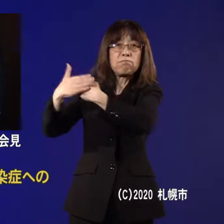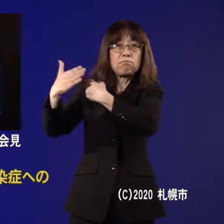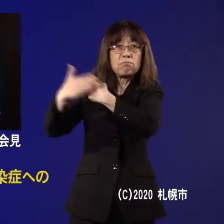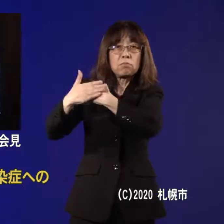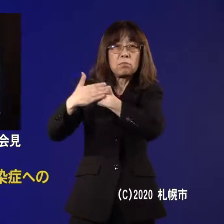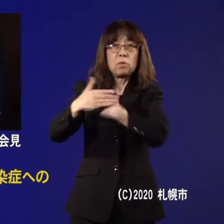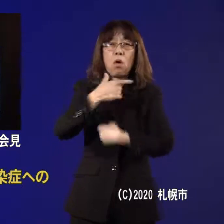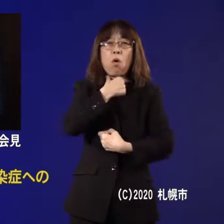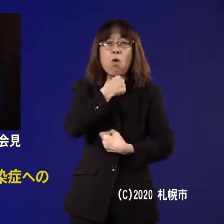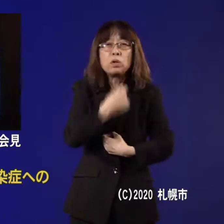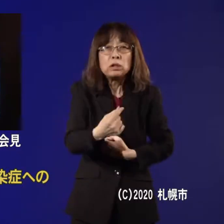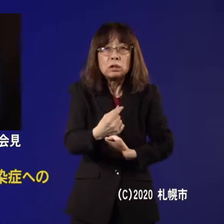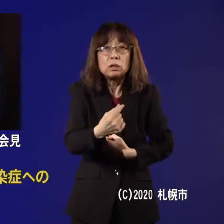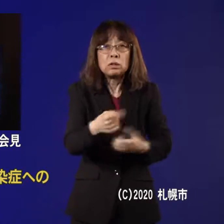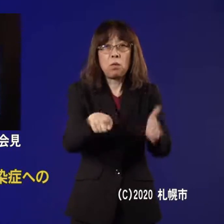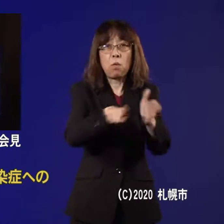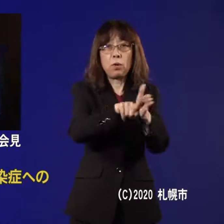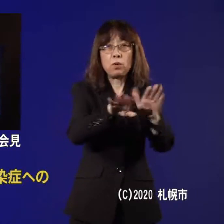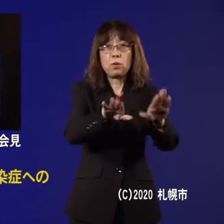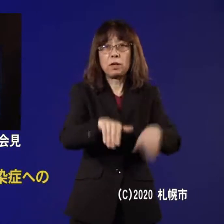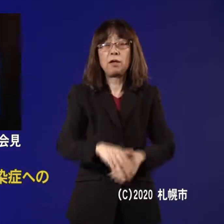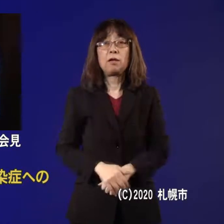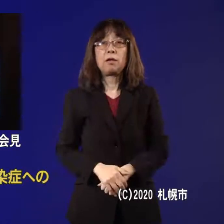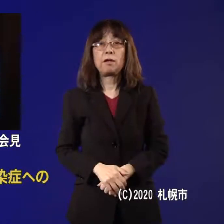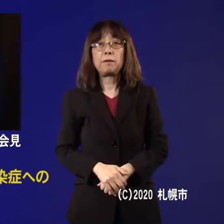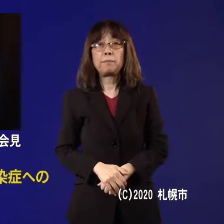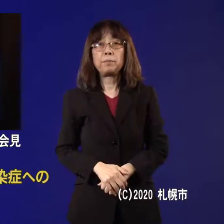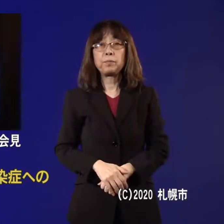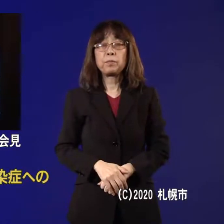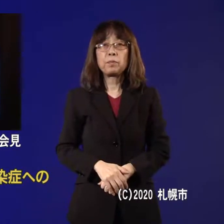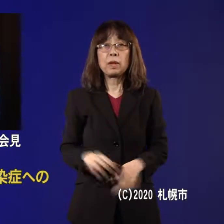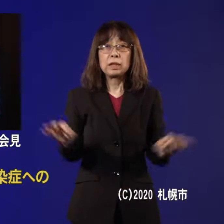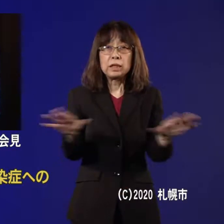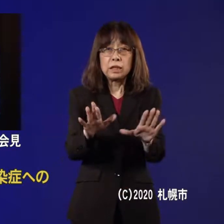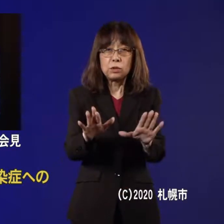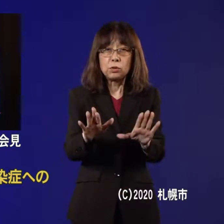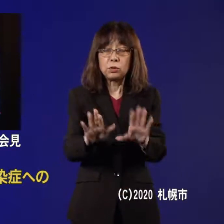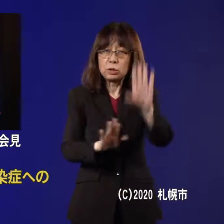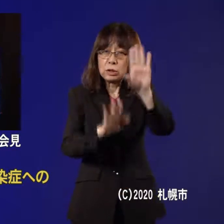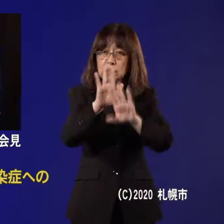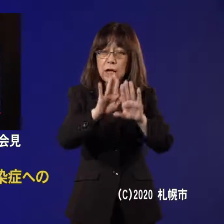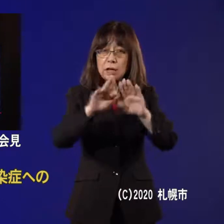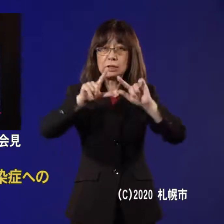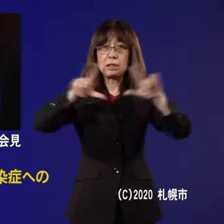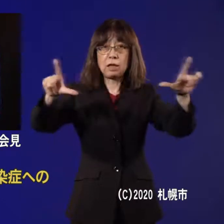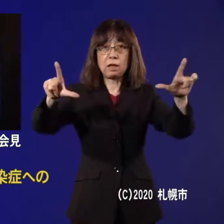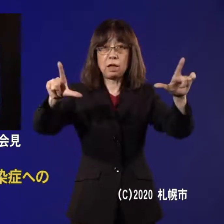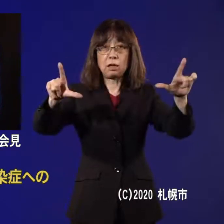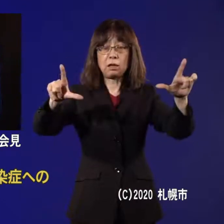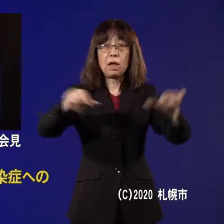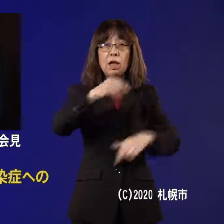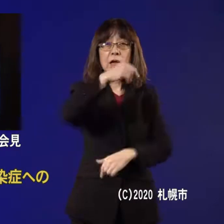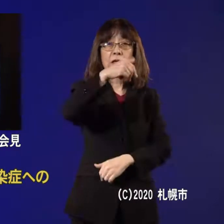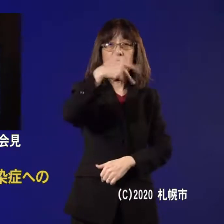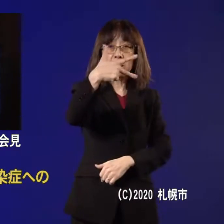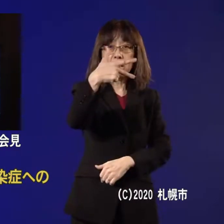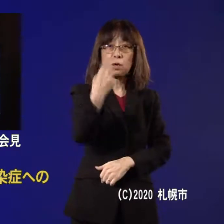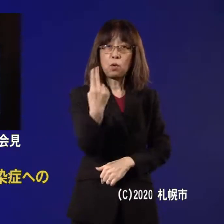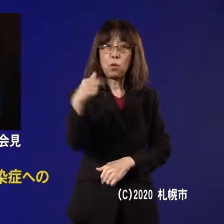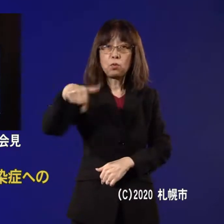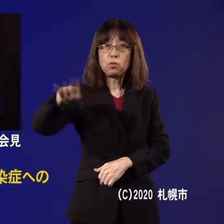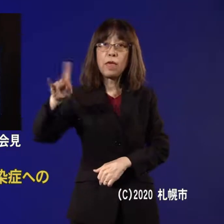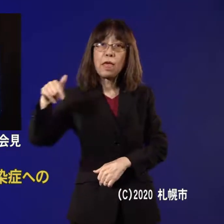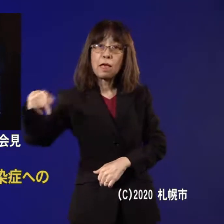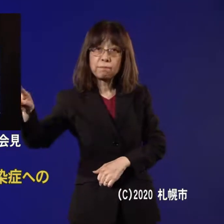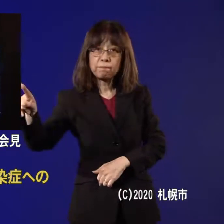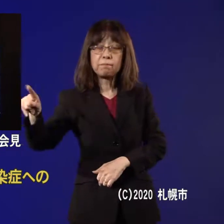盛り込んだということであります。それから緊急事態宣言地域7都府県ですね、ここの往